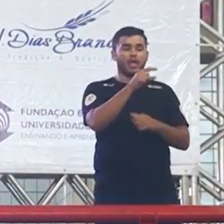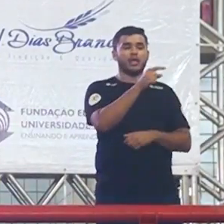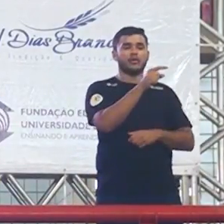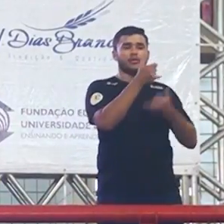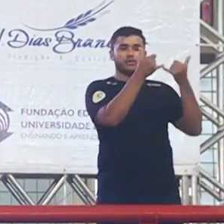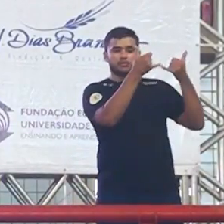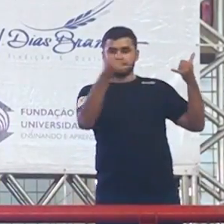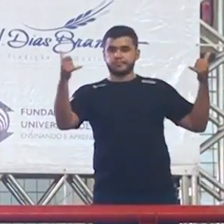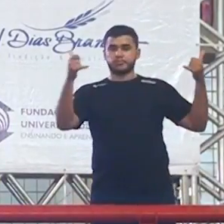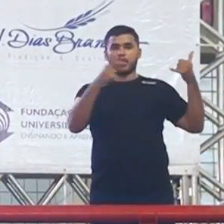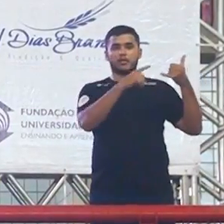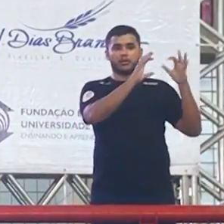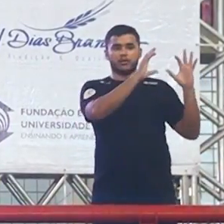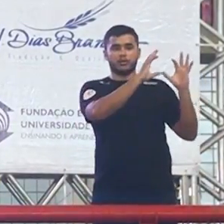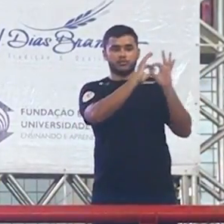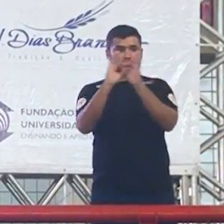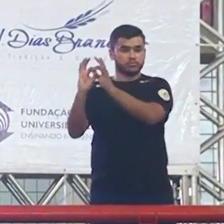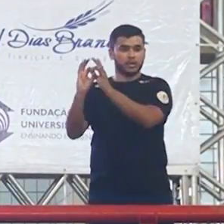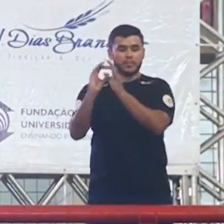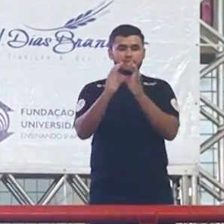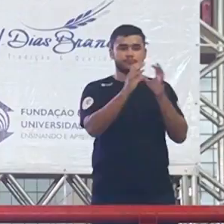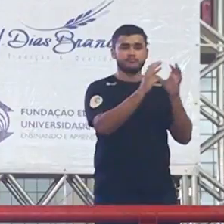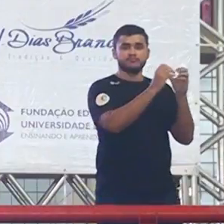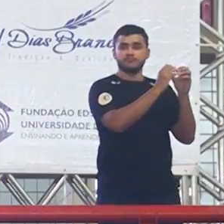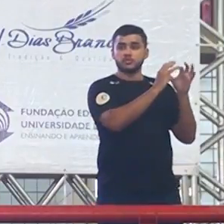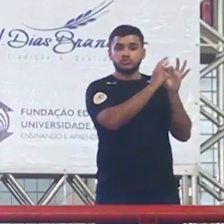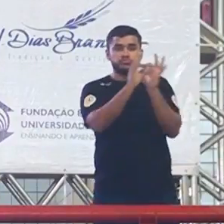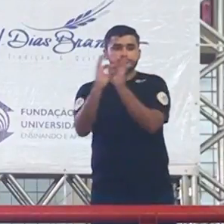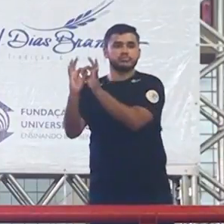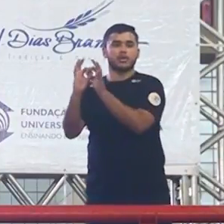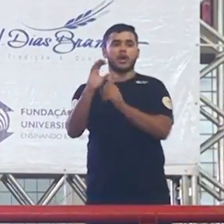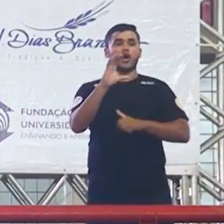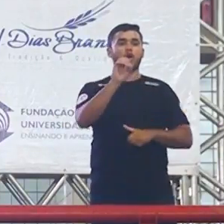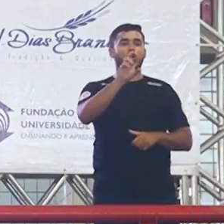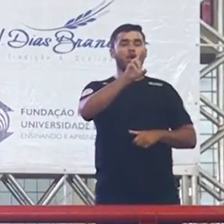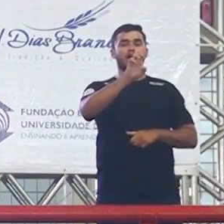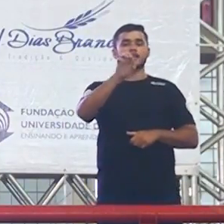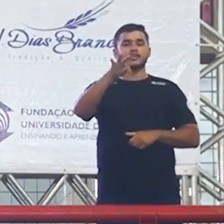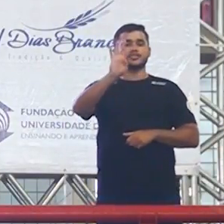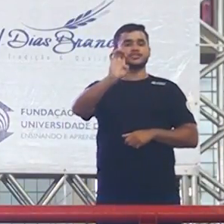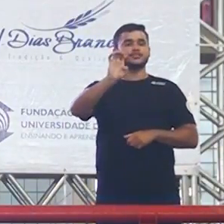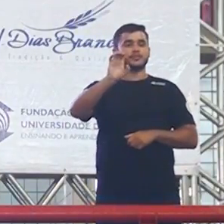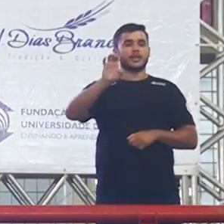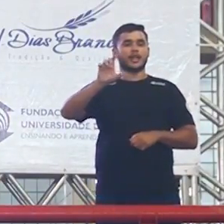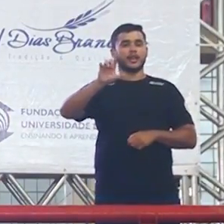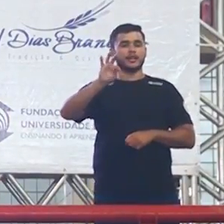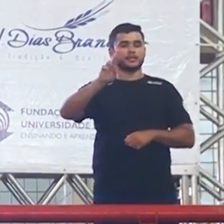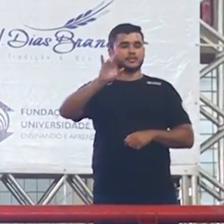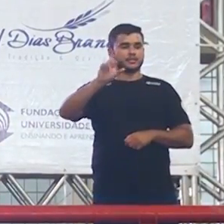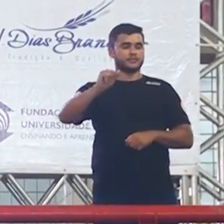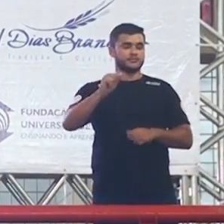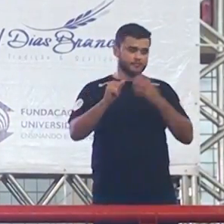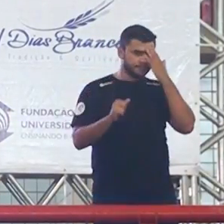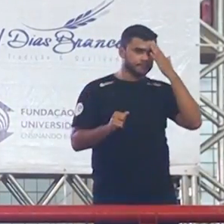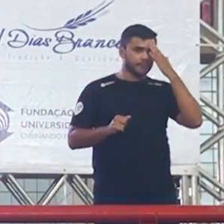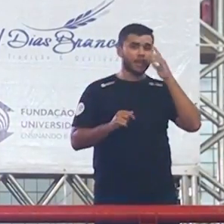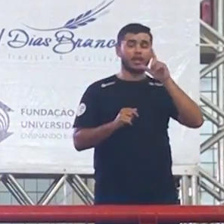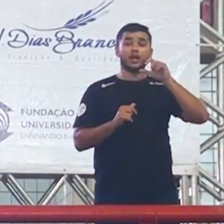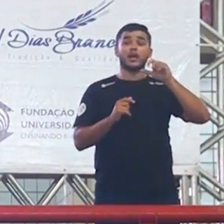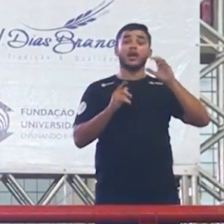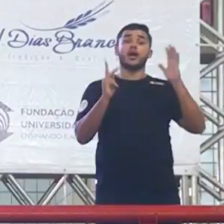elétrica. Aí, sempre que essa corrente elétrica encontra uma resistência, gera-se calor.